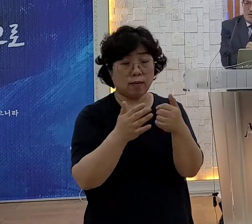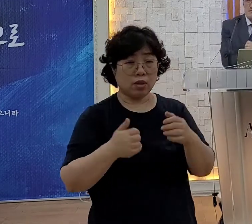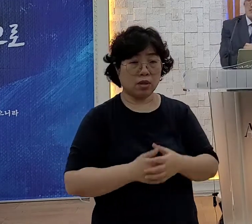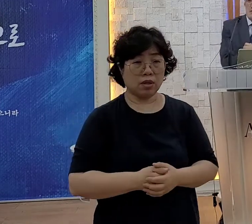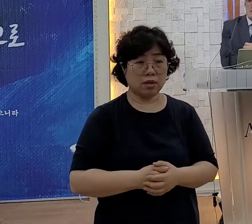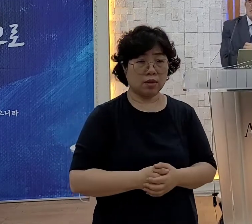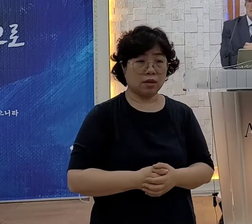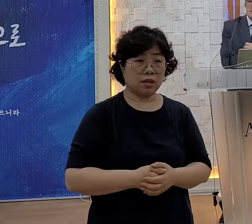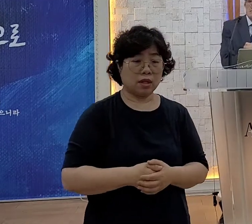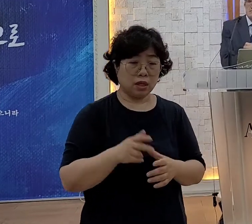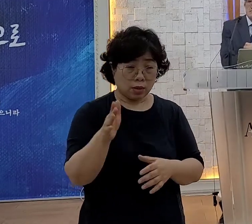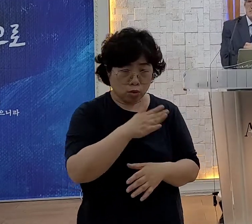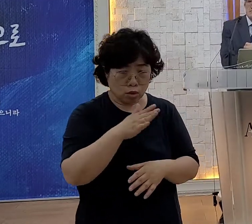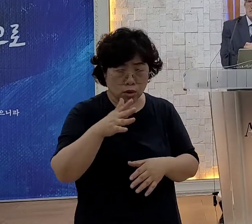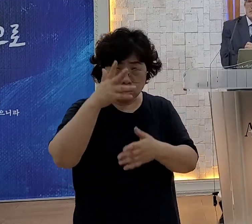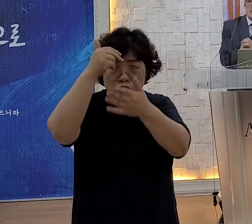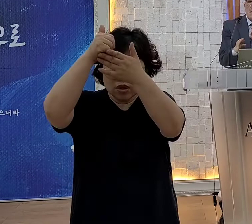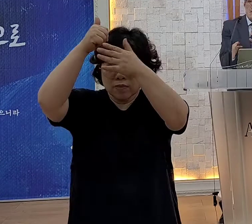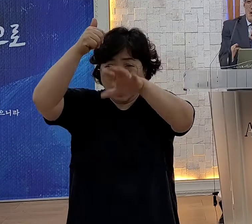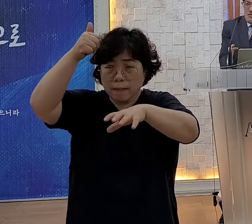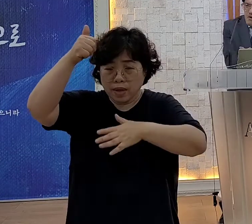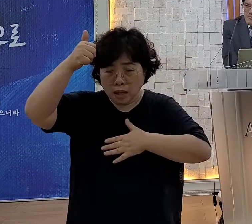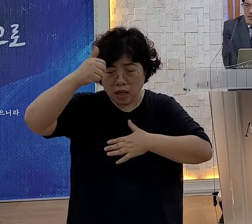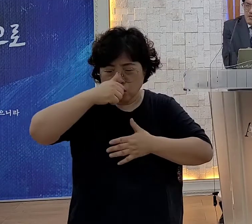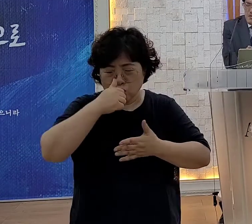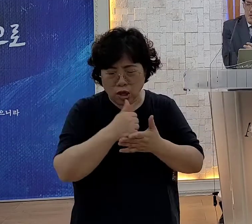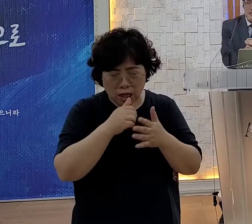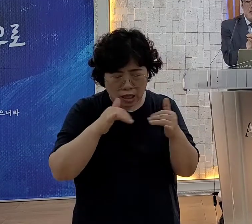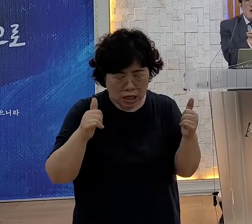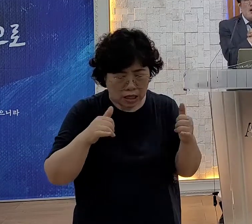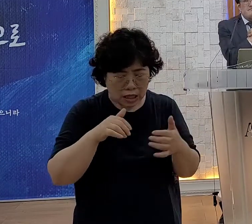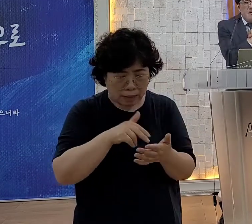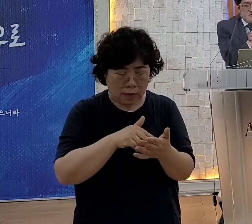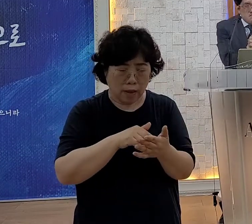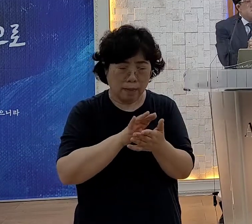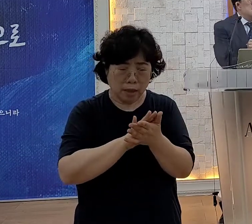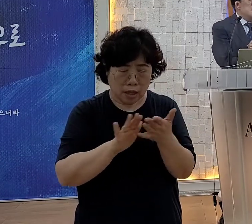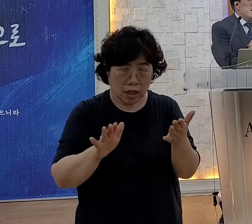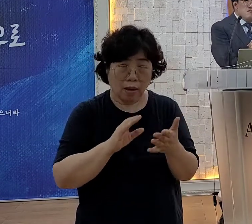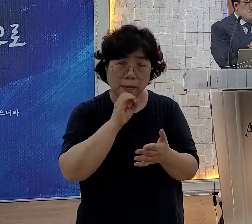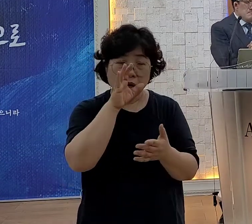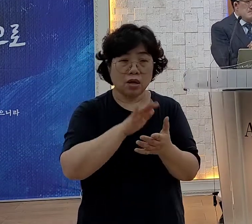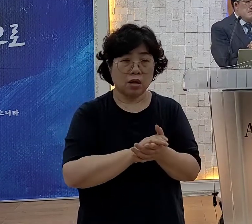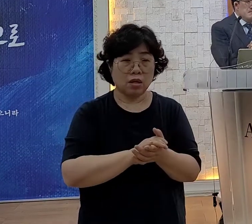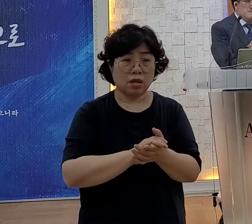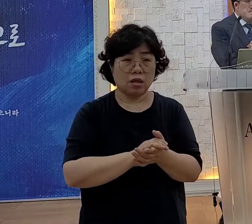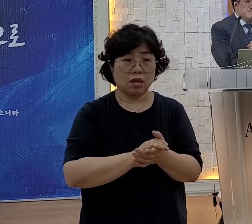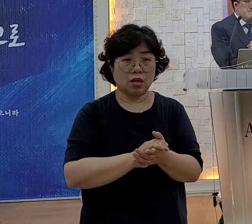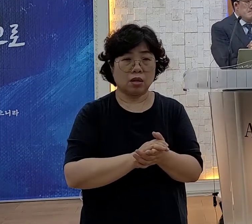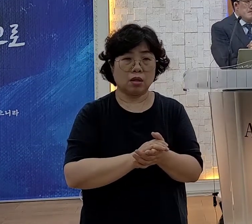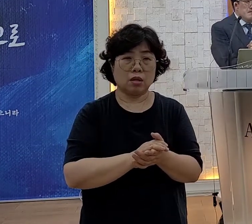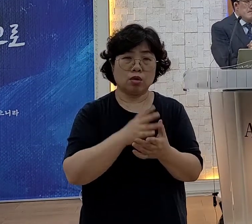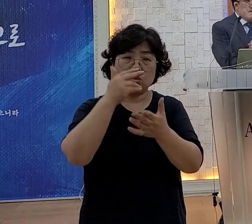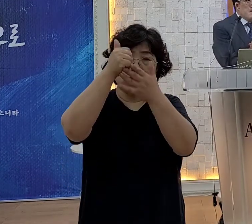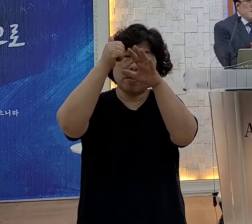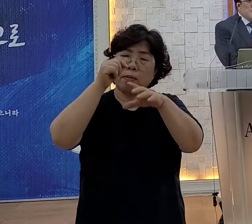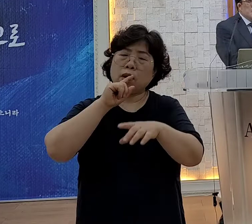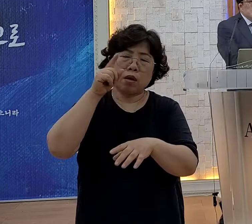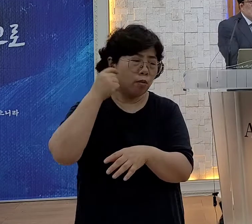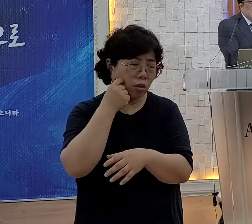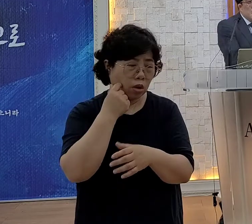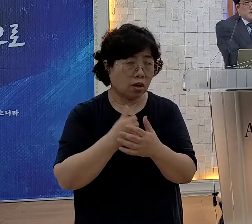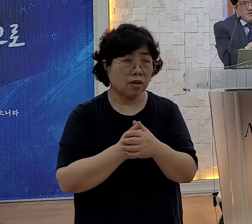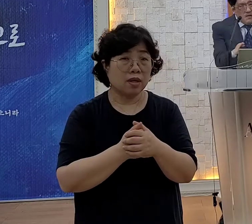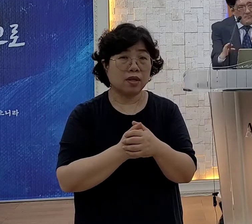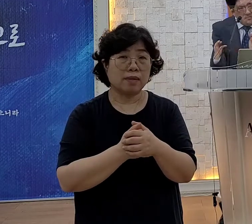저는 죄인입니다. 정말 이 말씀 앞에 내가 한마디도 할 수 없습니다. 내가